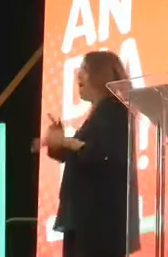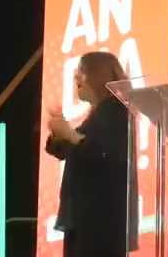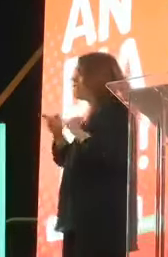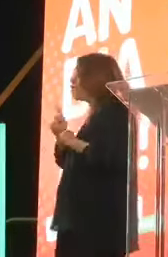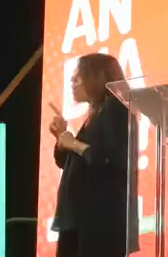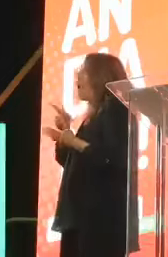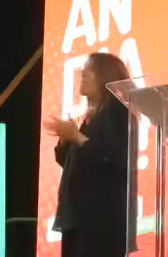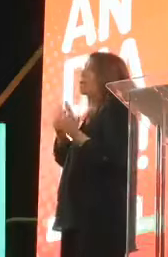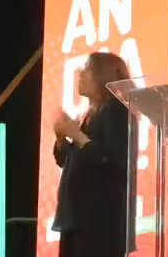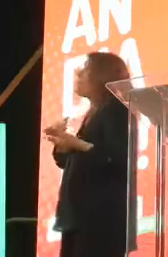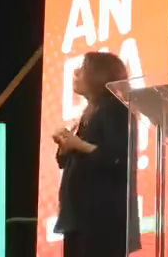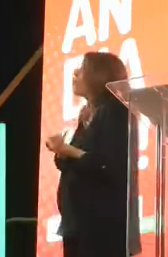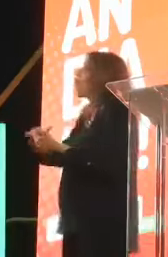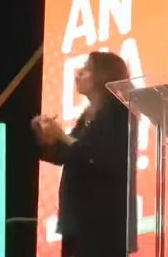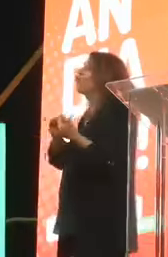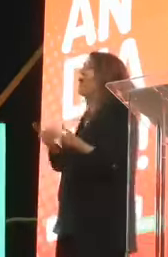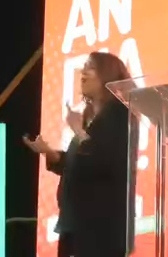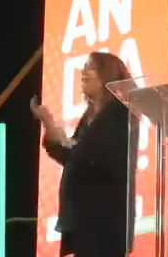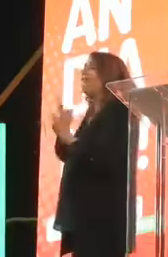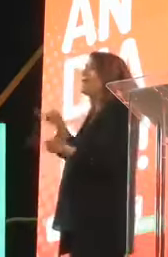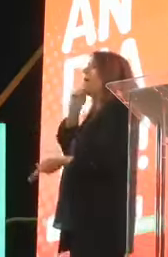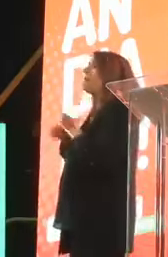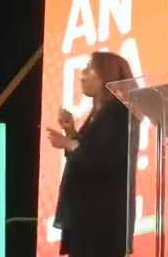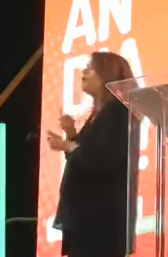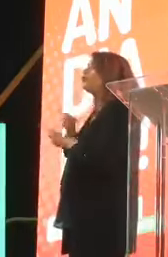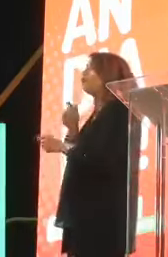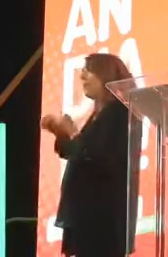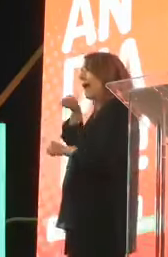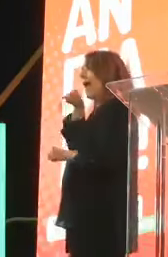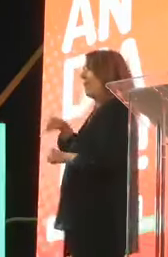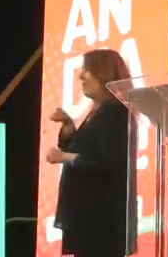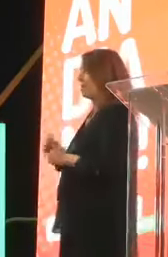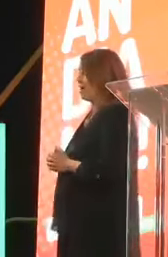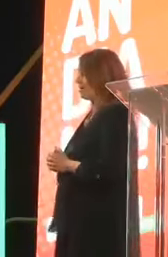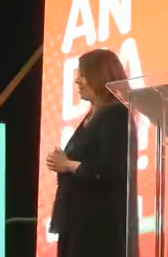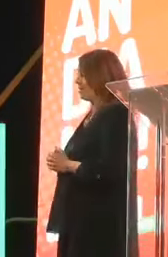sociale dovuto a politiche che noi dobbiamo cambiare.